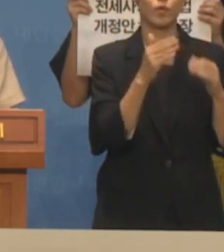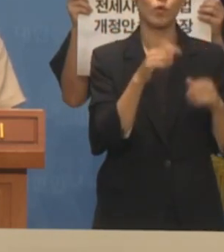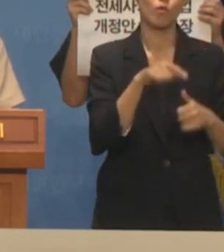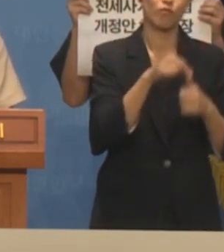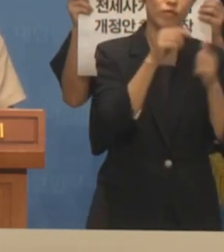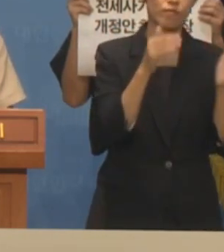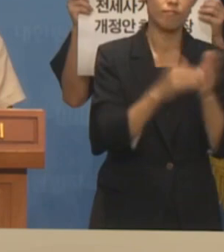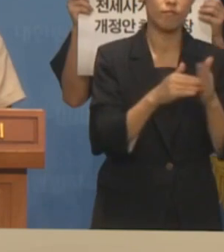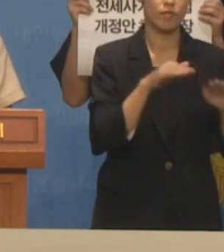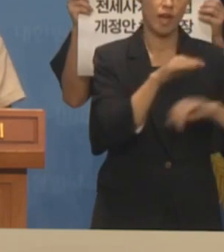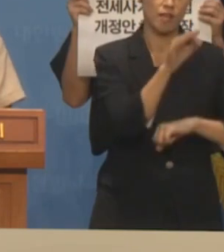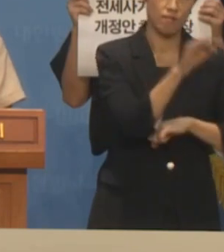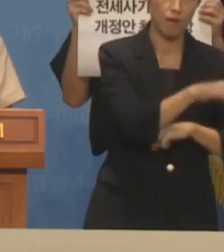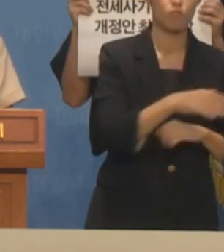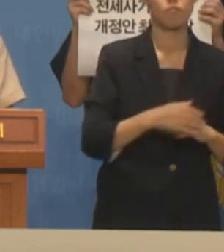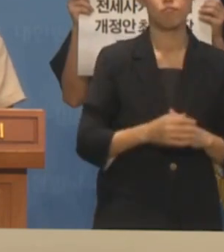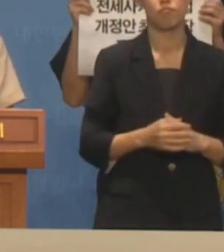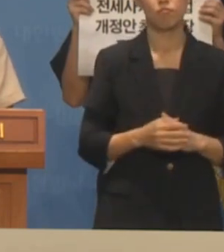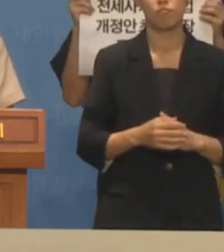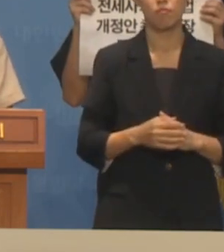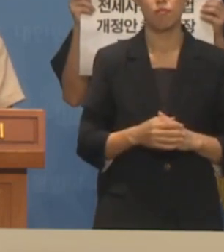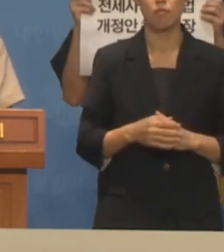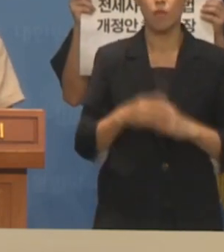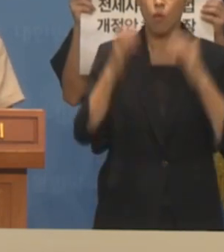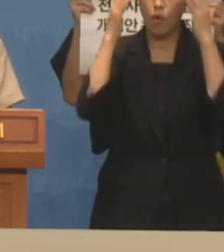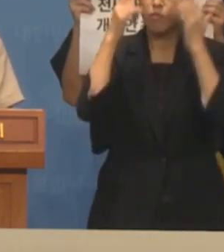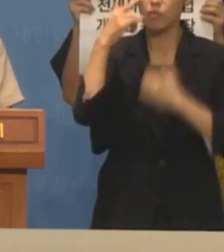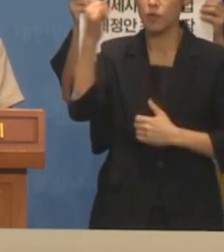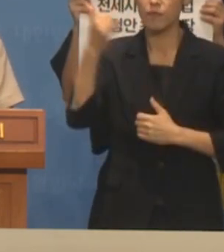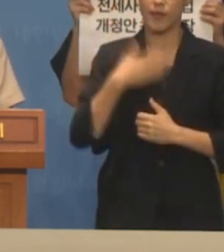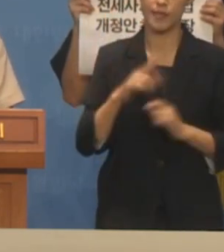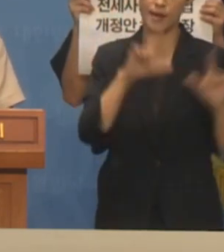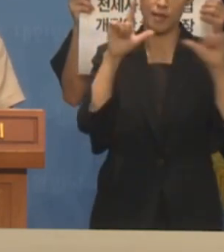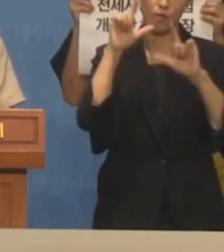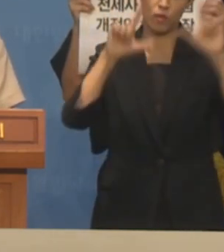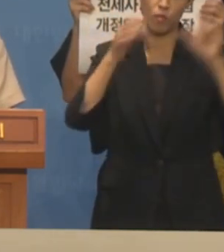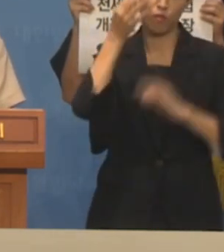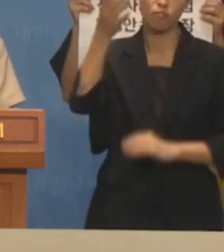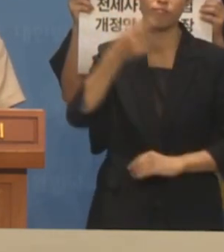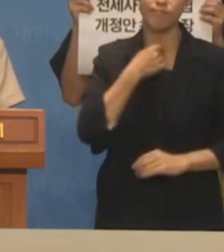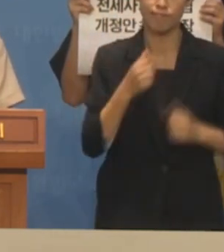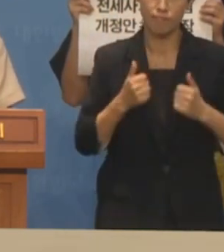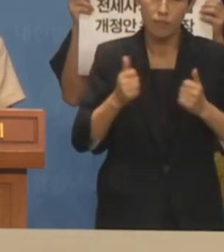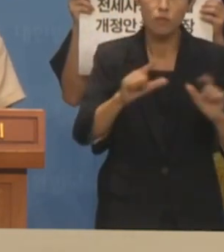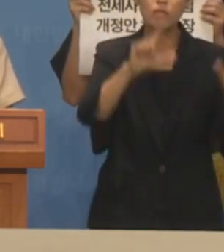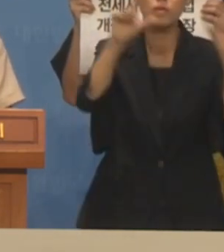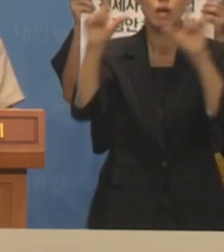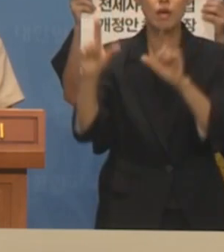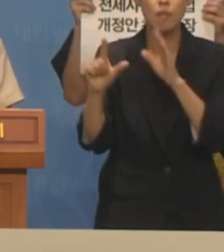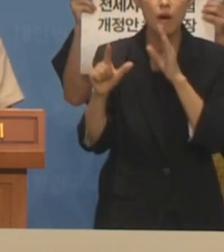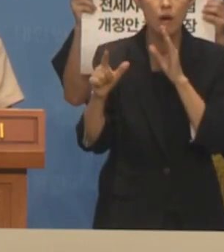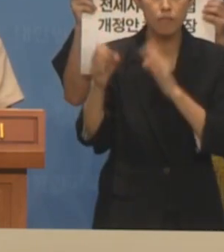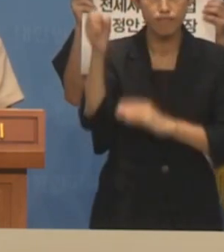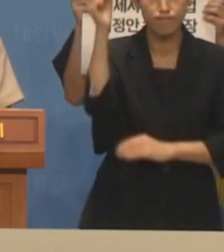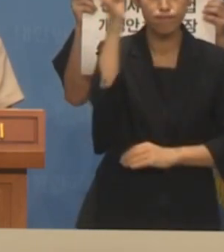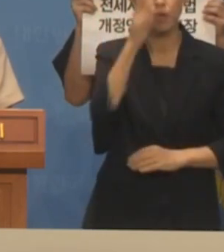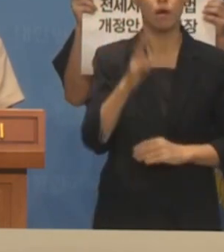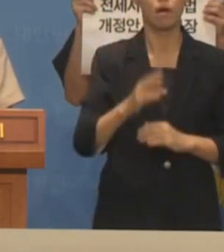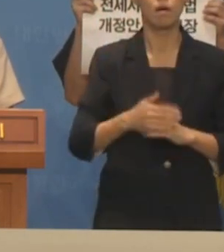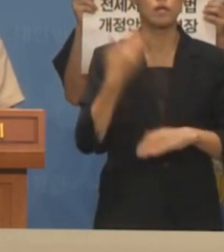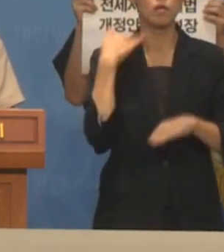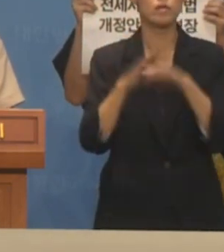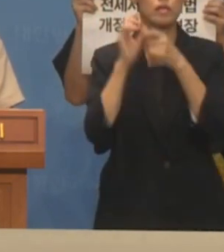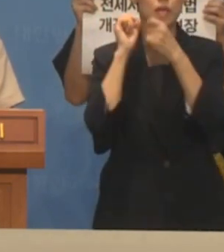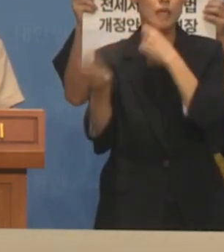태어납니다. 고생하신 부모님들께 잘 사는 모습 보여드리고 싶어서 정말 열심히 살았다고 생각하는데 한순간에 갑자기